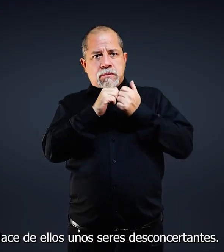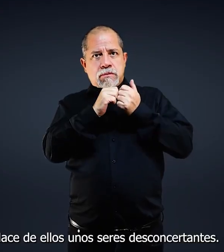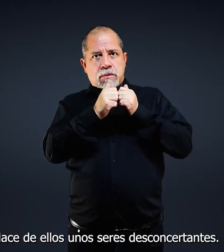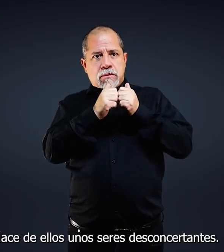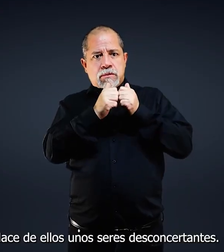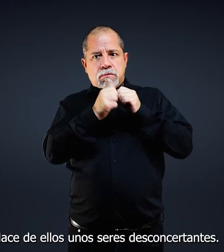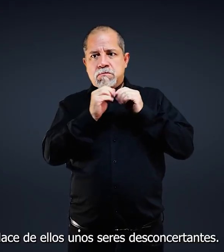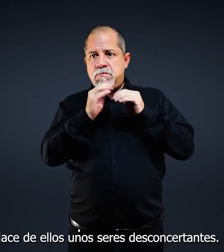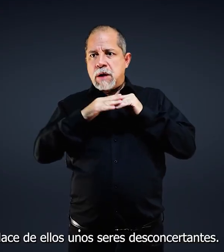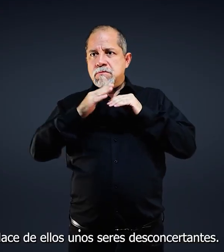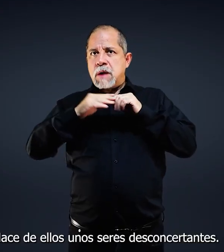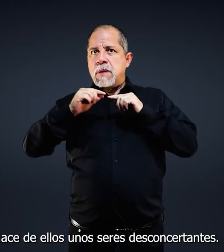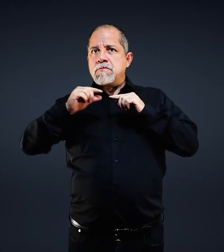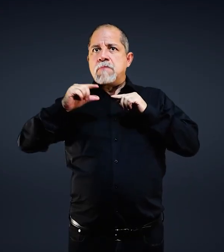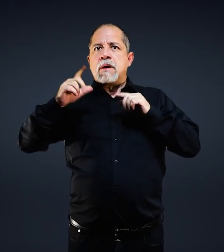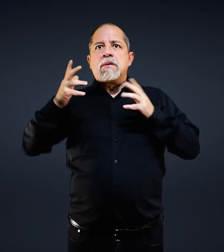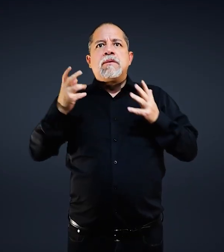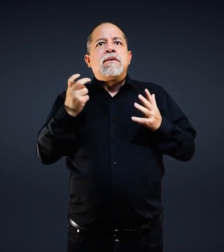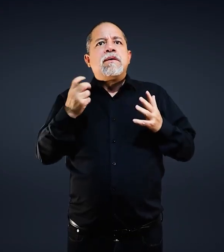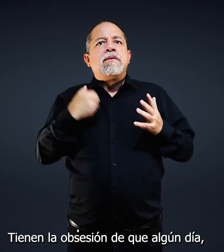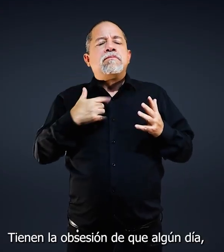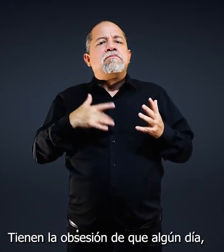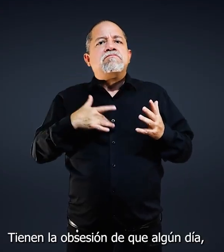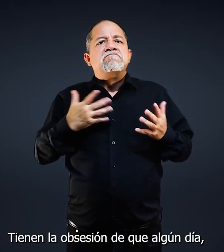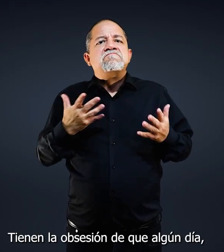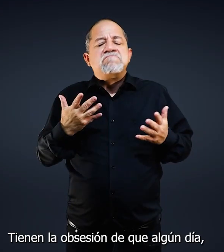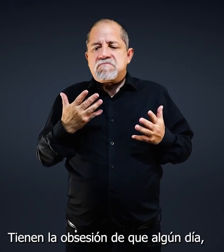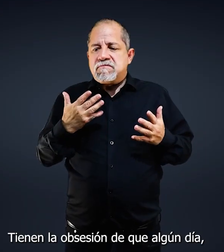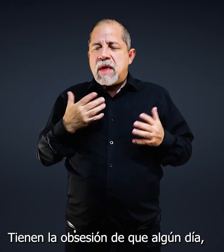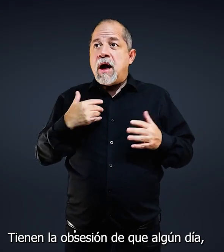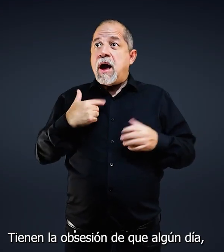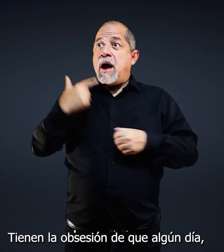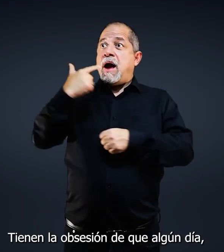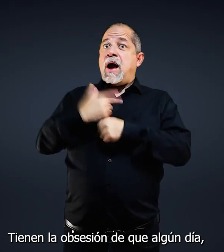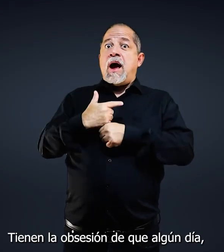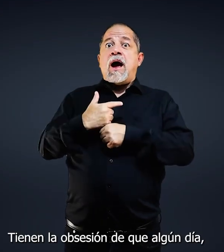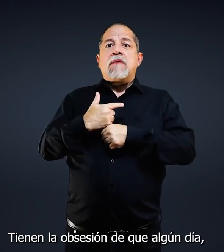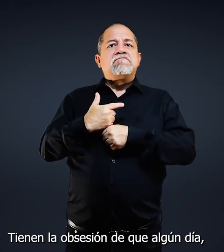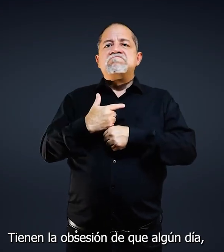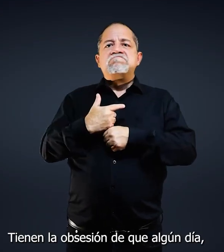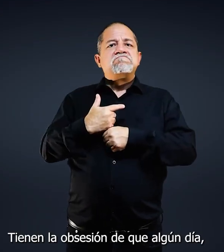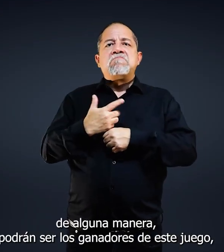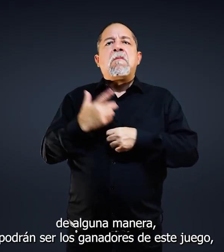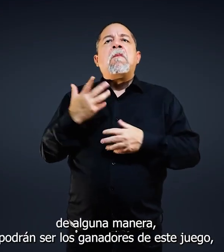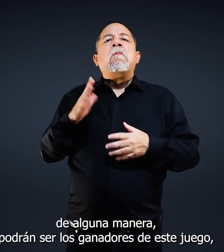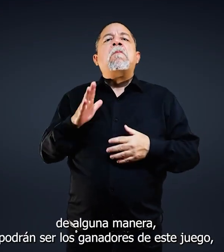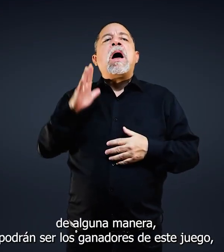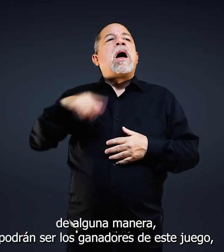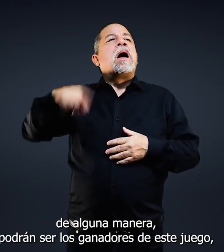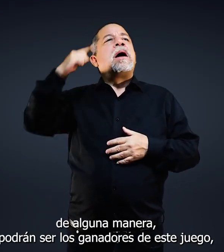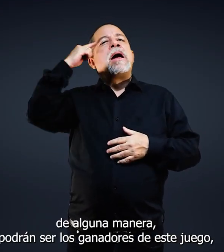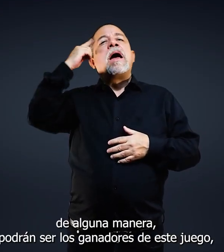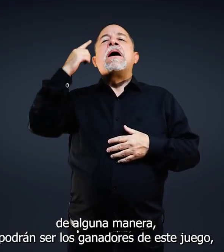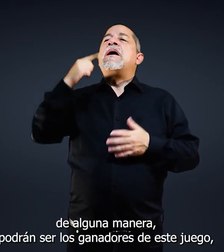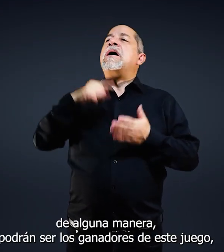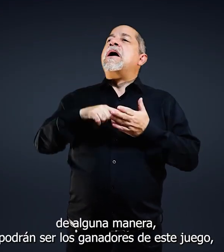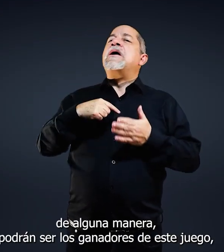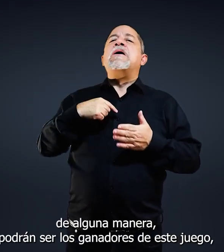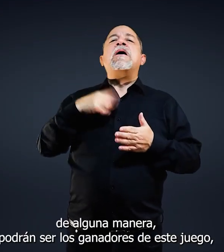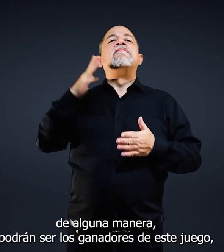seres desconcertantes. Tienen la obsesión de que algún día, de alguna manera, podrán ser los ganadores